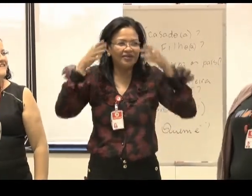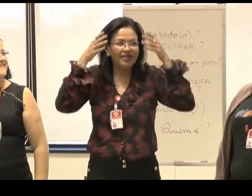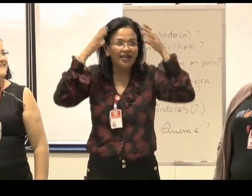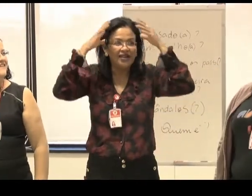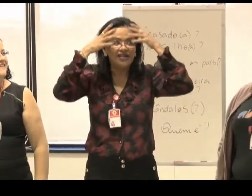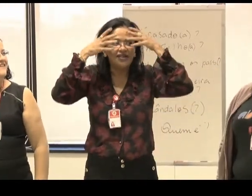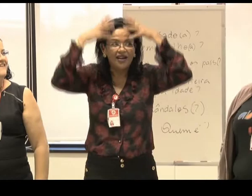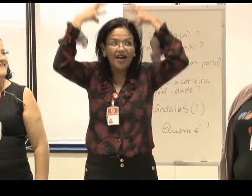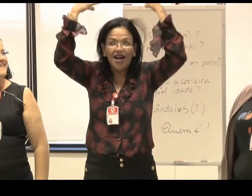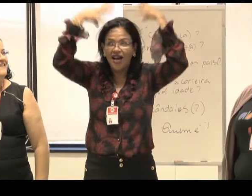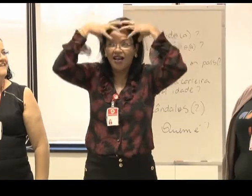Raia.